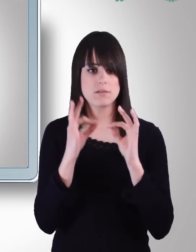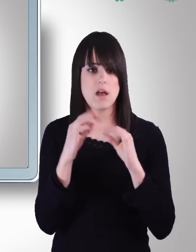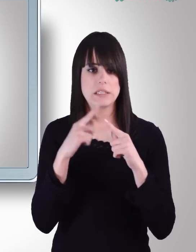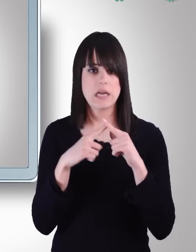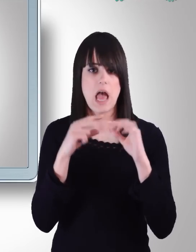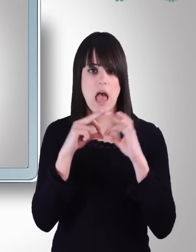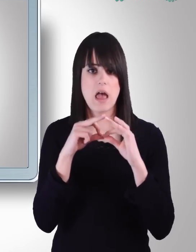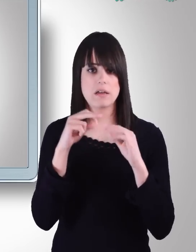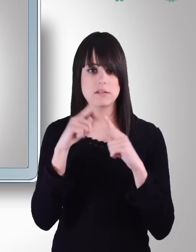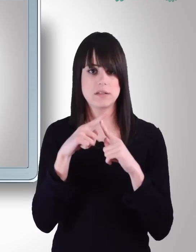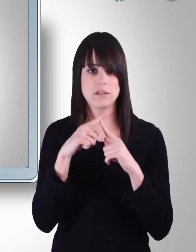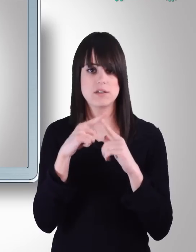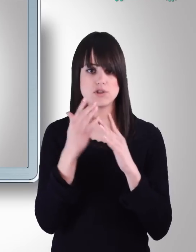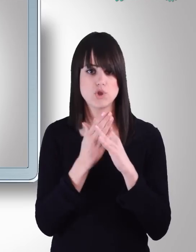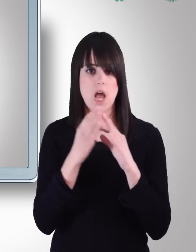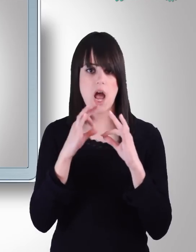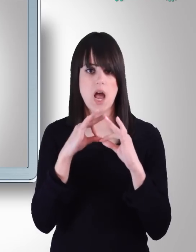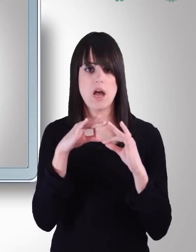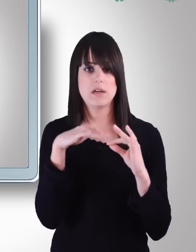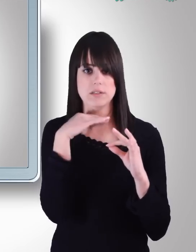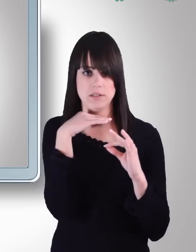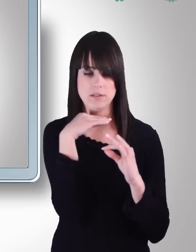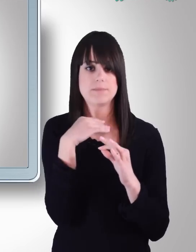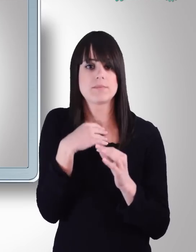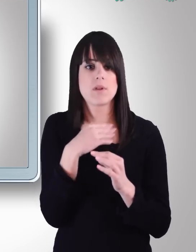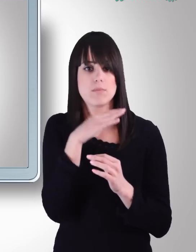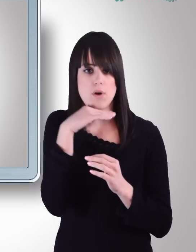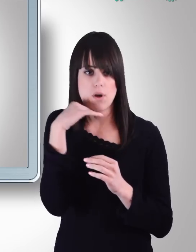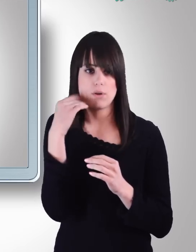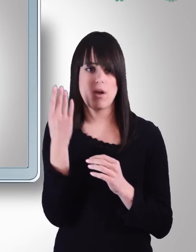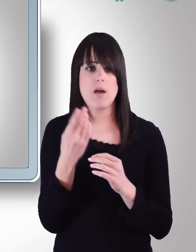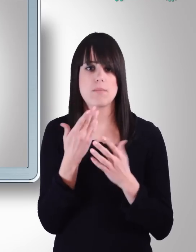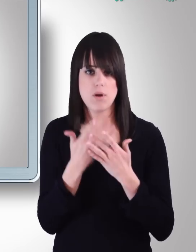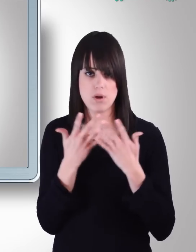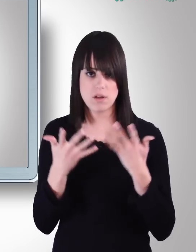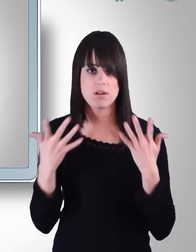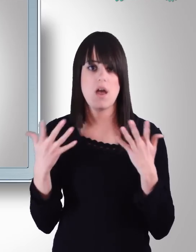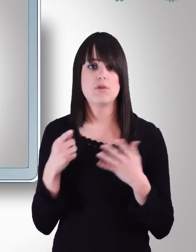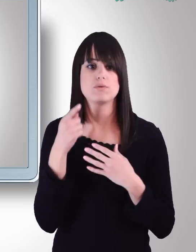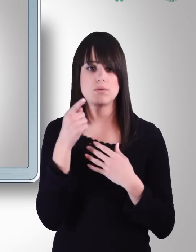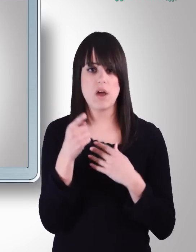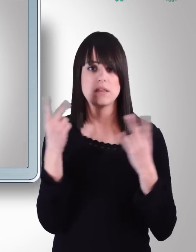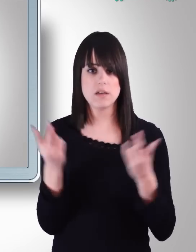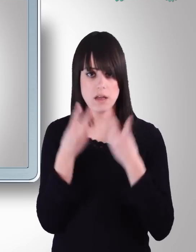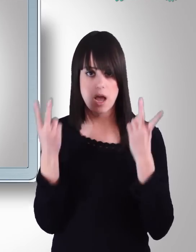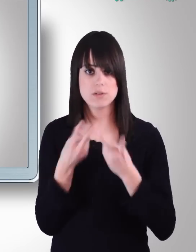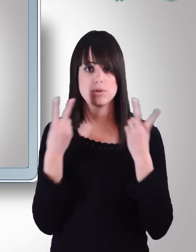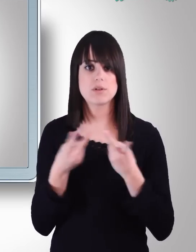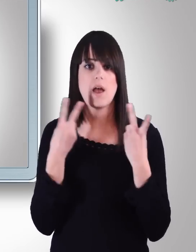Pošto je kategorija haštagova vrlo popularna na Instagramu i to je način na koji se radi pretraga